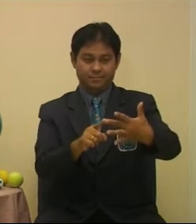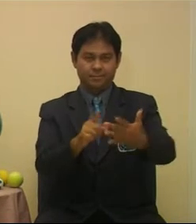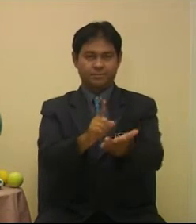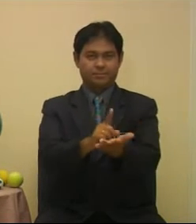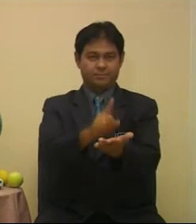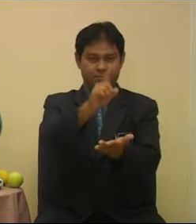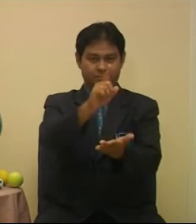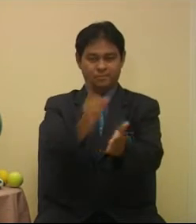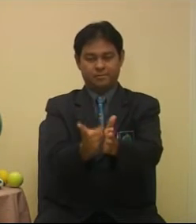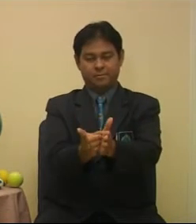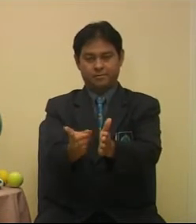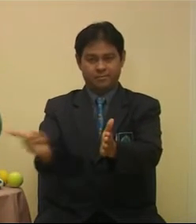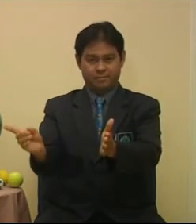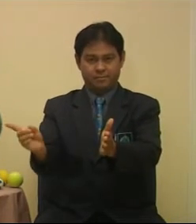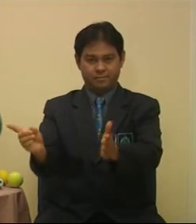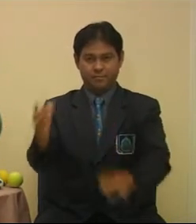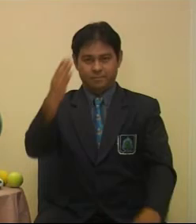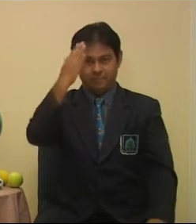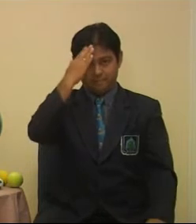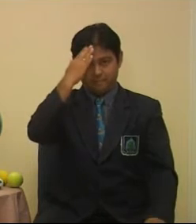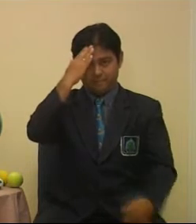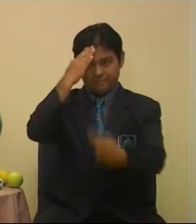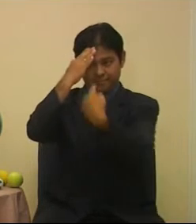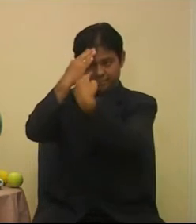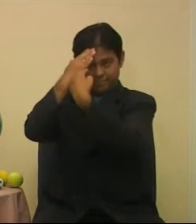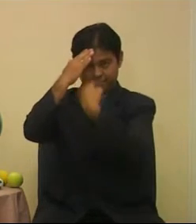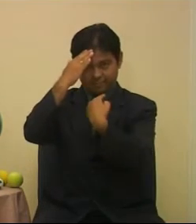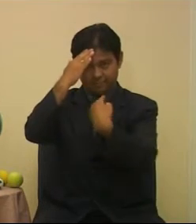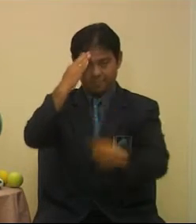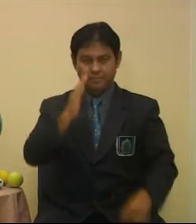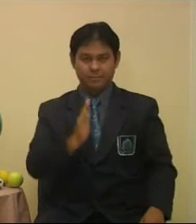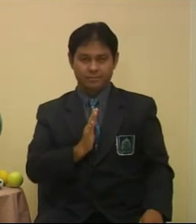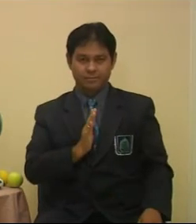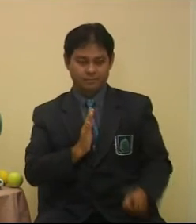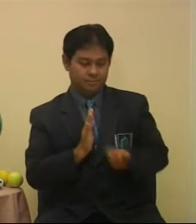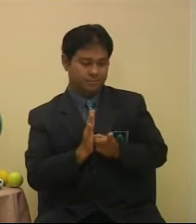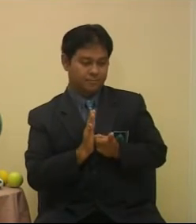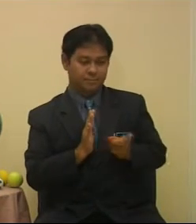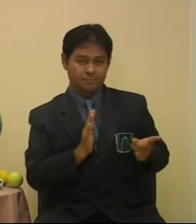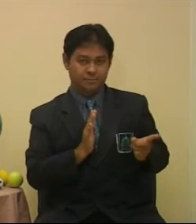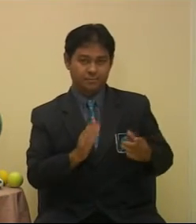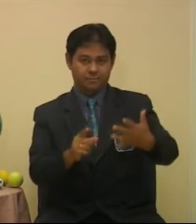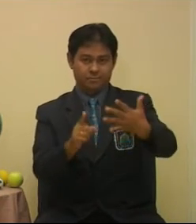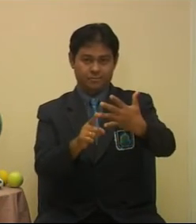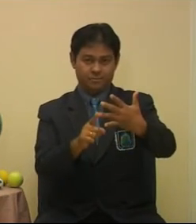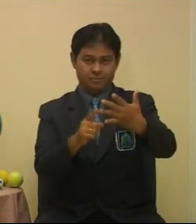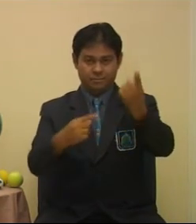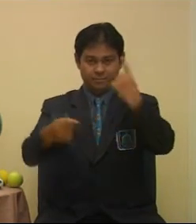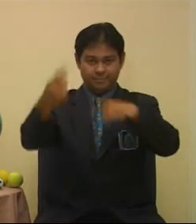3. การพลิกหันฝ่ามือเช่นหันฝ่ามือเข้าหาหน้าผากหันฝ่ามือไปทางซ้าย 4. คำว่า